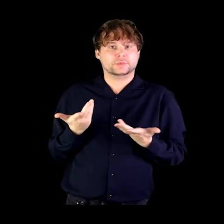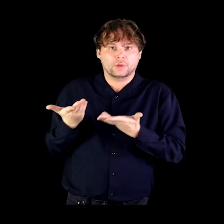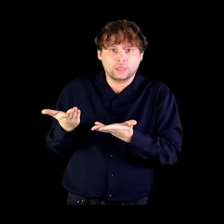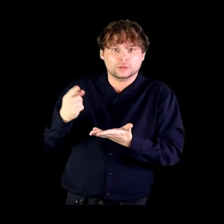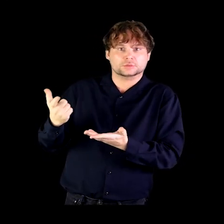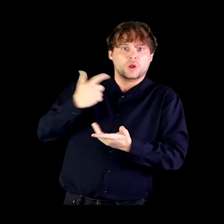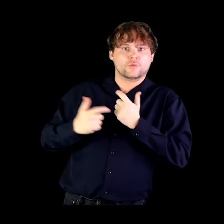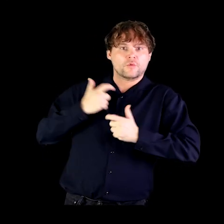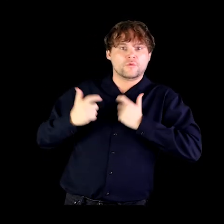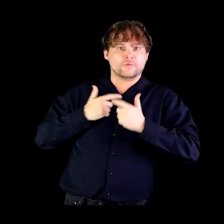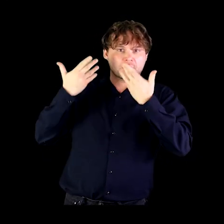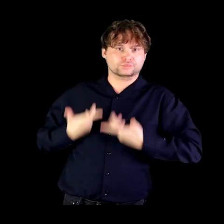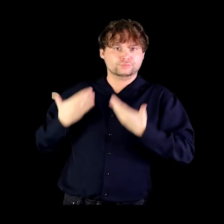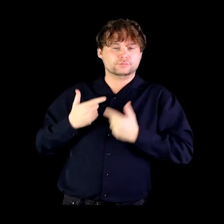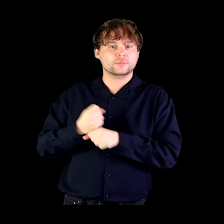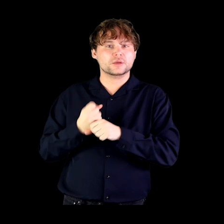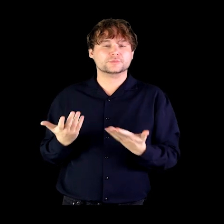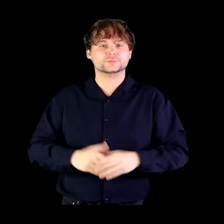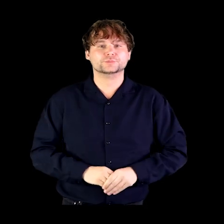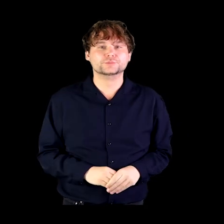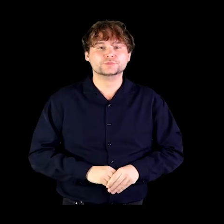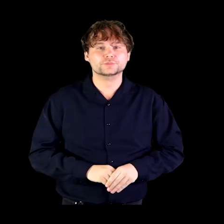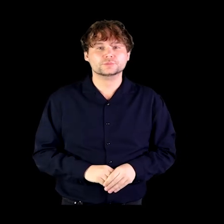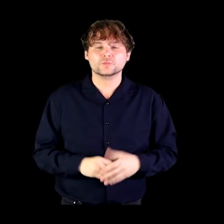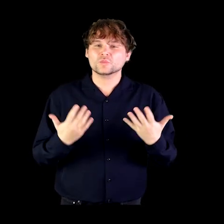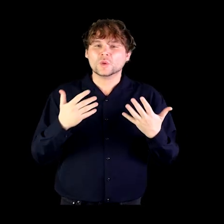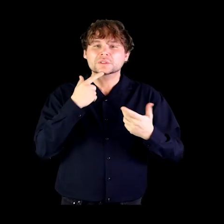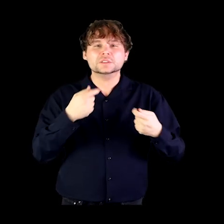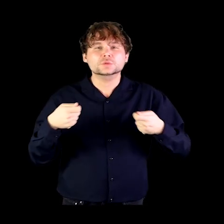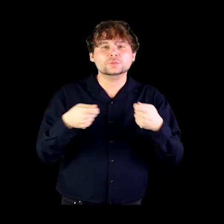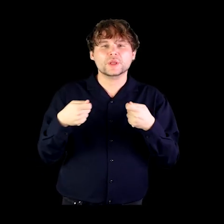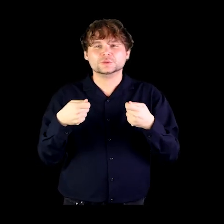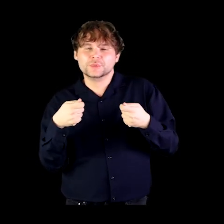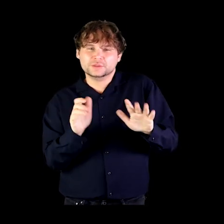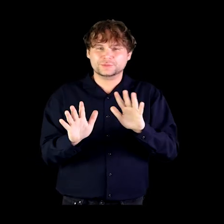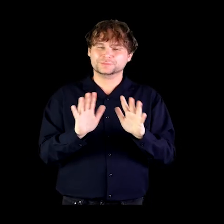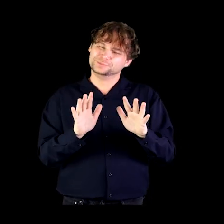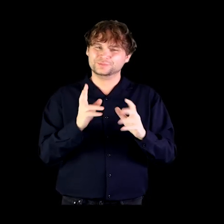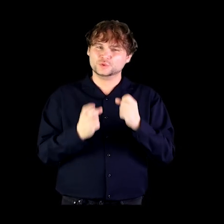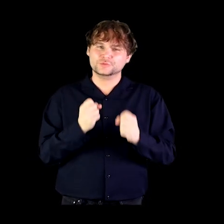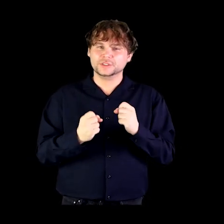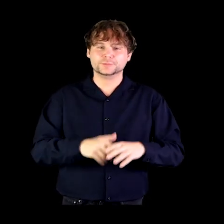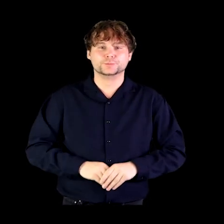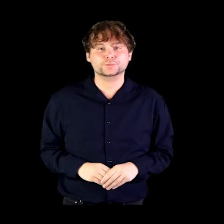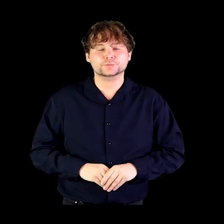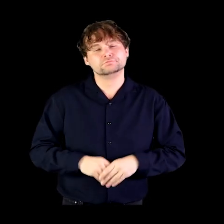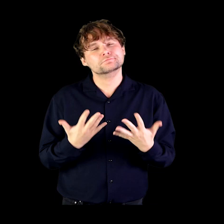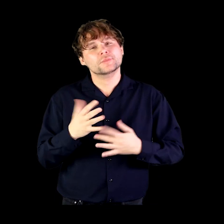Das ist für mich eigentlich die positive Version von Fürsorge. Das heißt, dass nicht eine Person für die